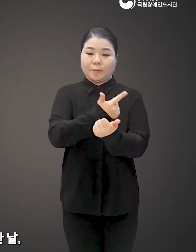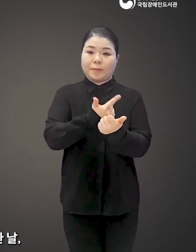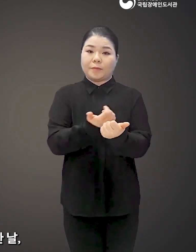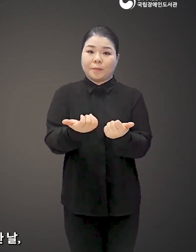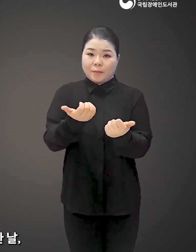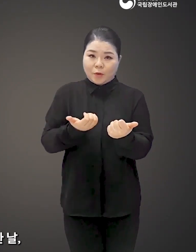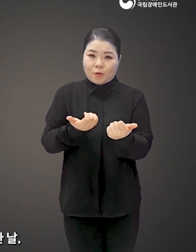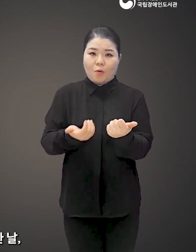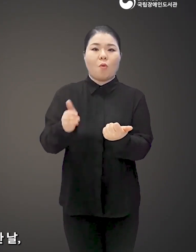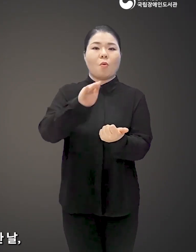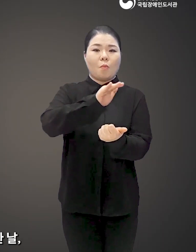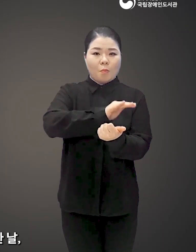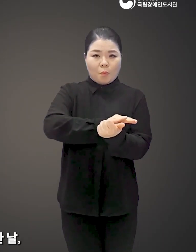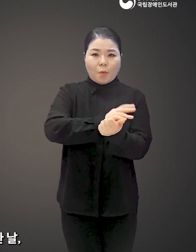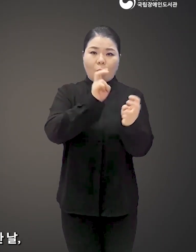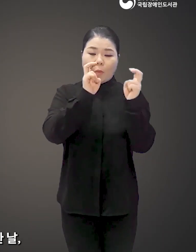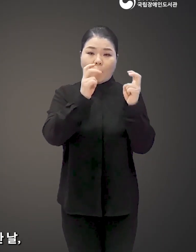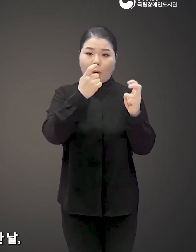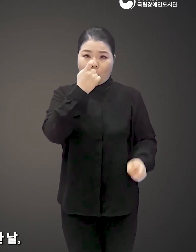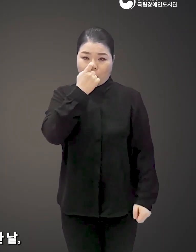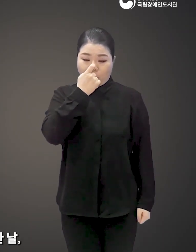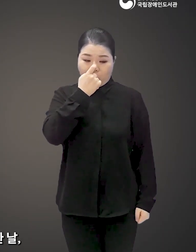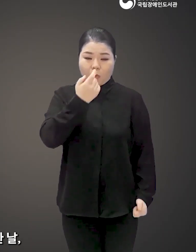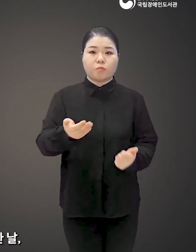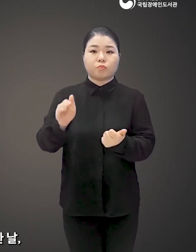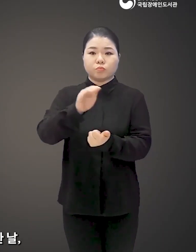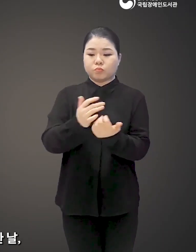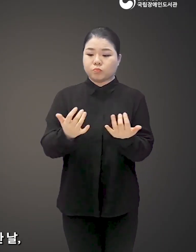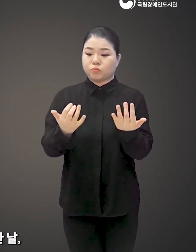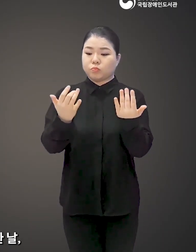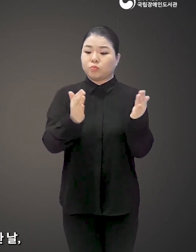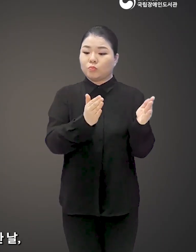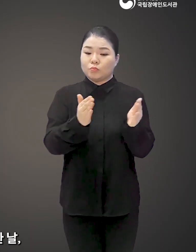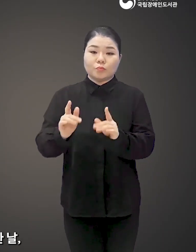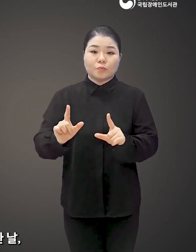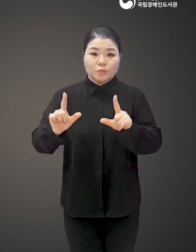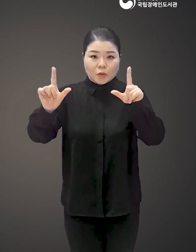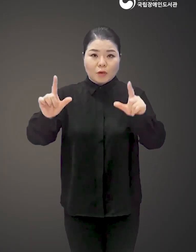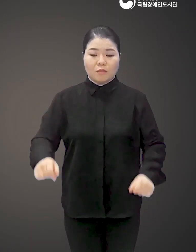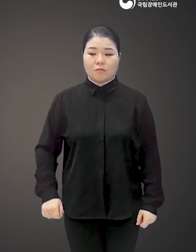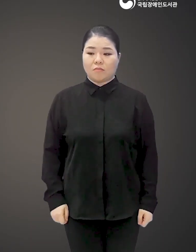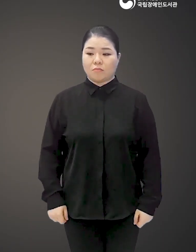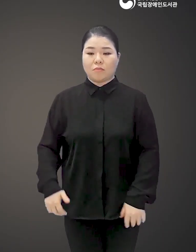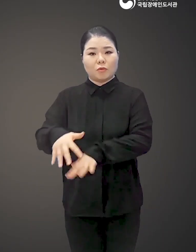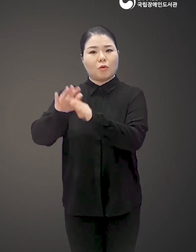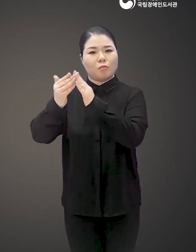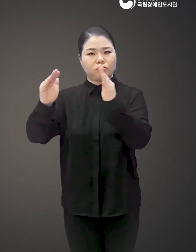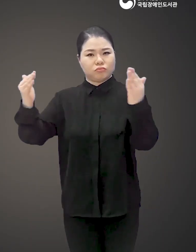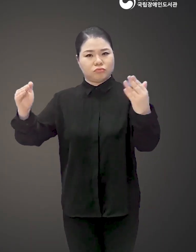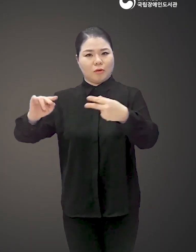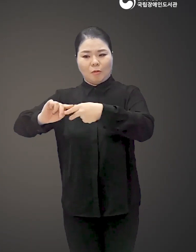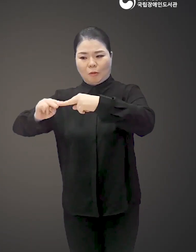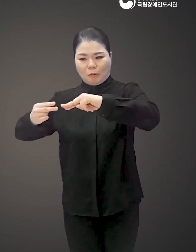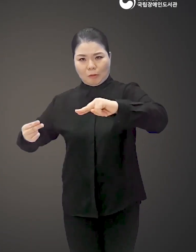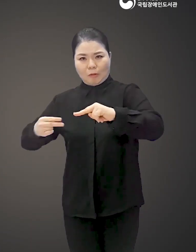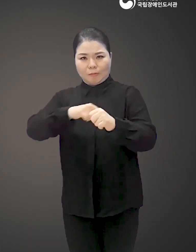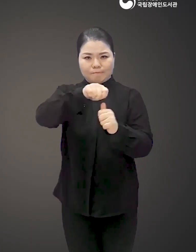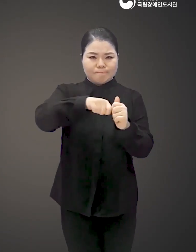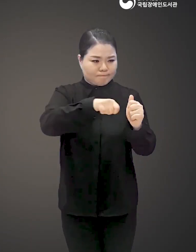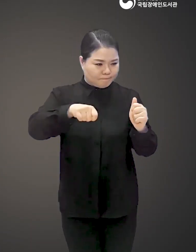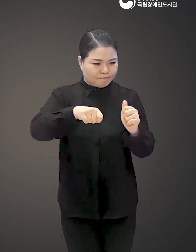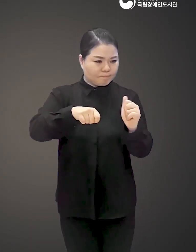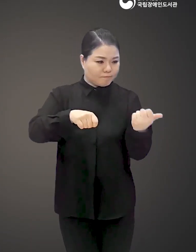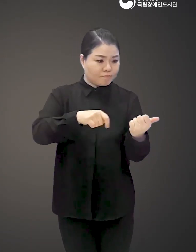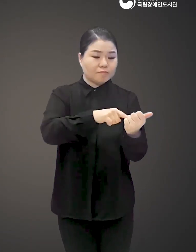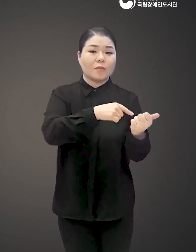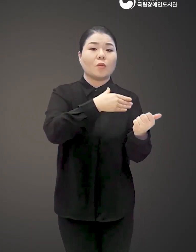죽기 6시간 전 장의업체에서 자신의 장례식을 준비한 날, 허튼 끈에 목이 졸려 살해당한 노인.